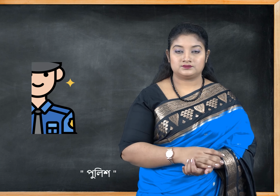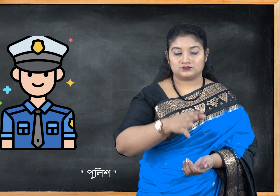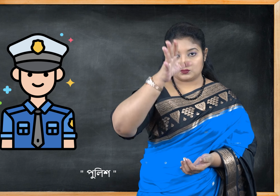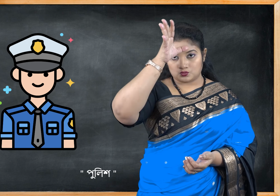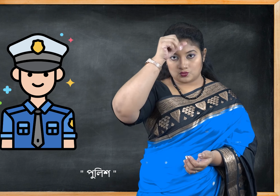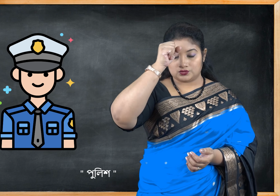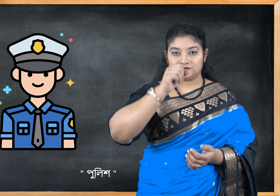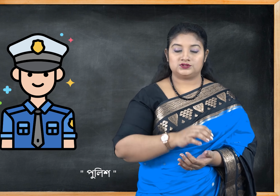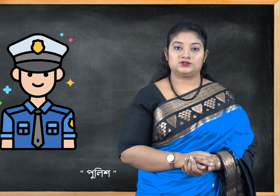পুলিশ,